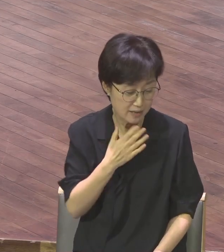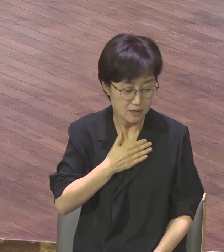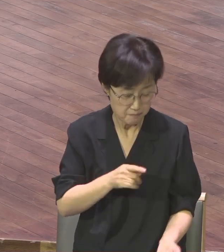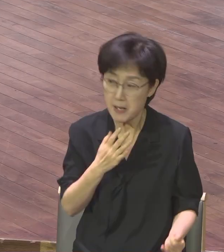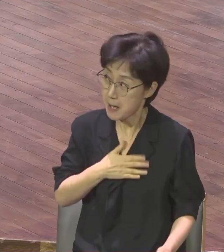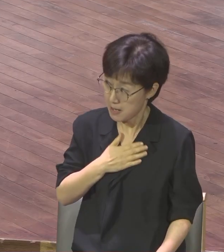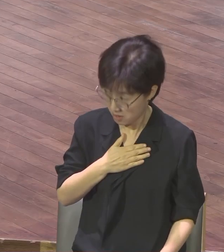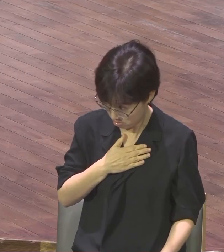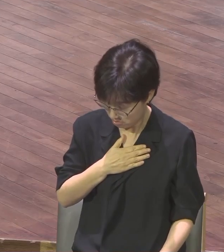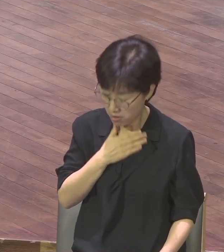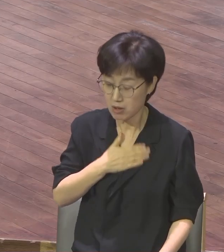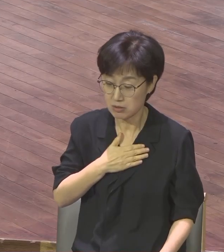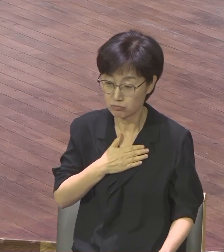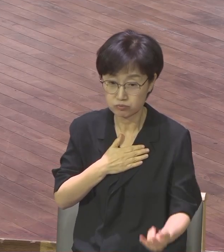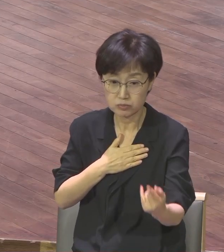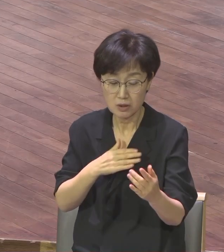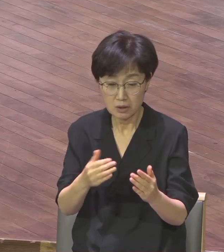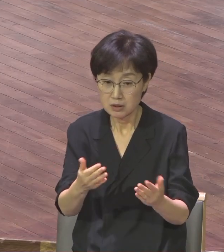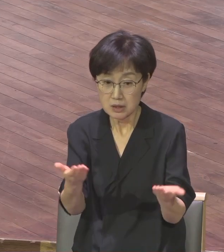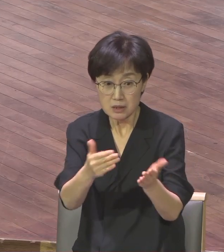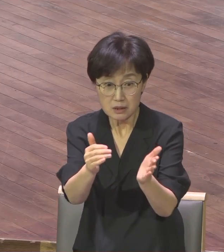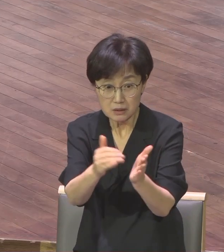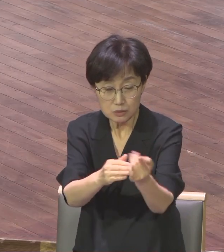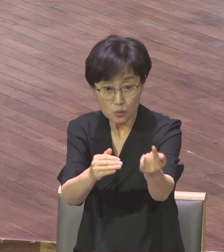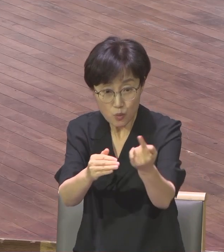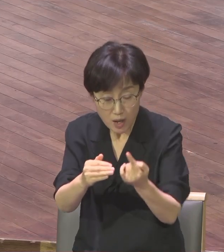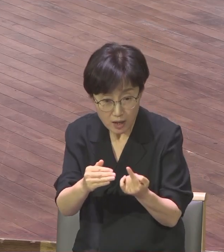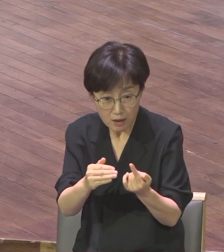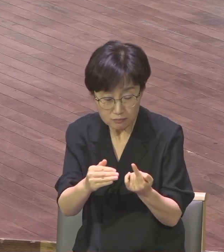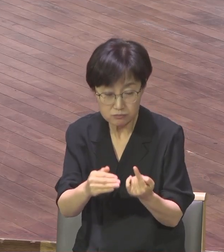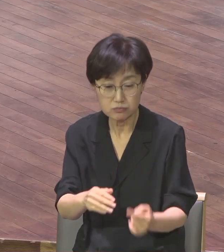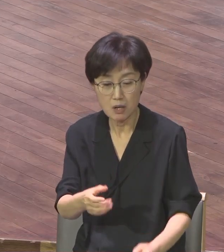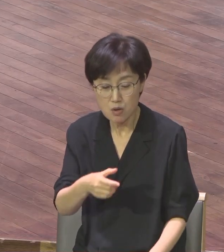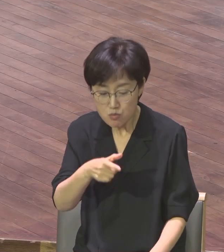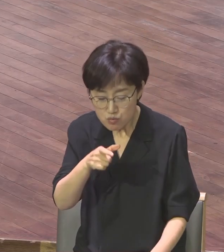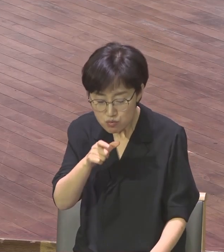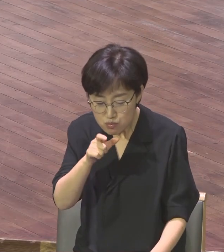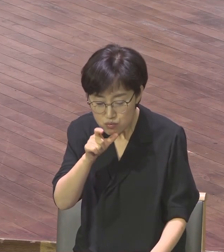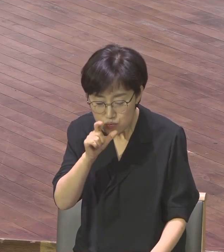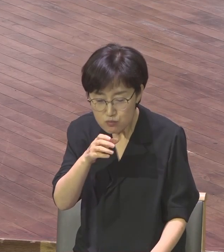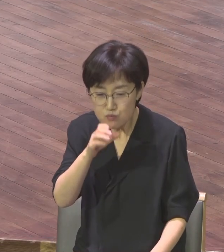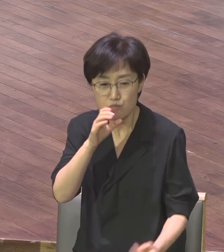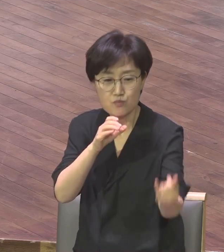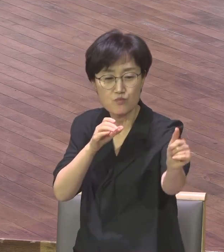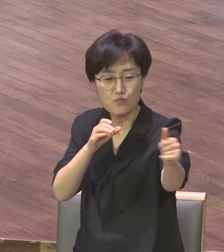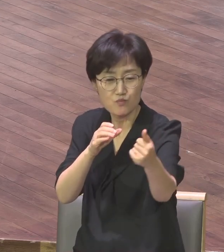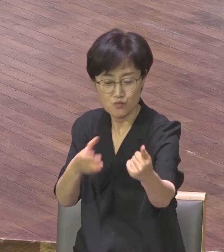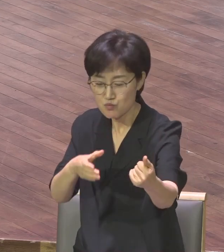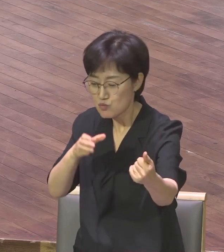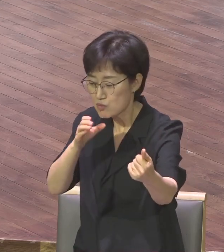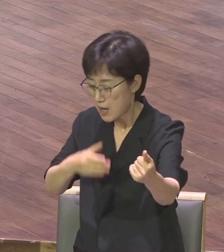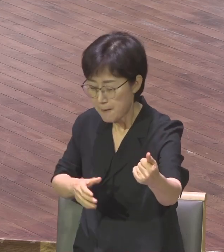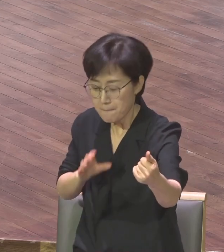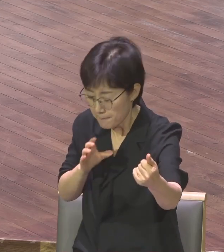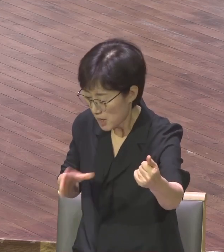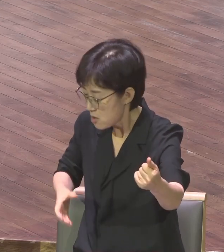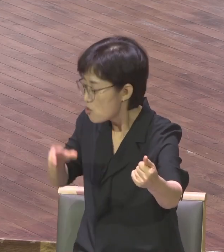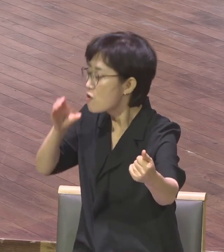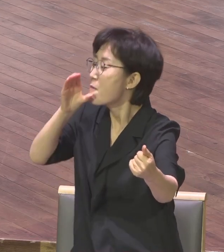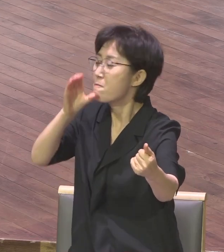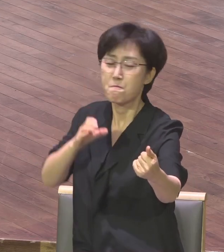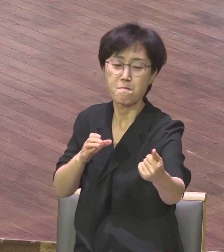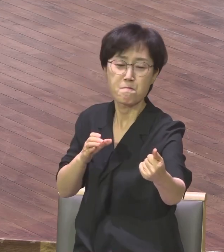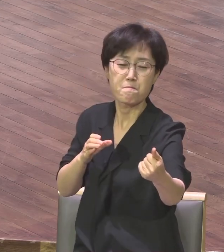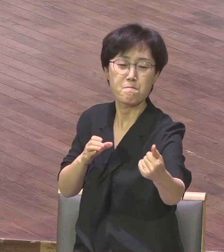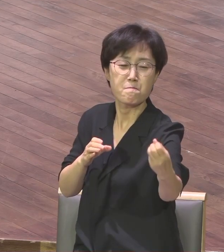그래서 그렇게 시키는데도 그 기간을 정하고 그렇게 했어요. 남편 딱 들어오면 막